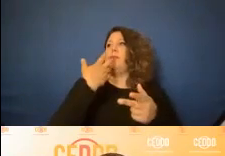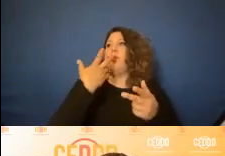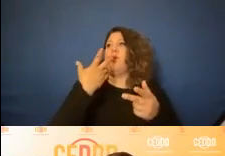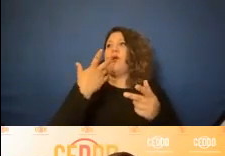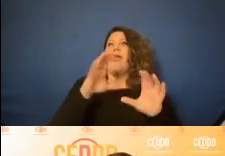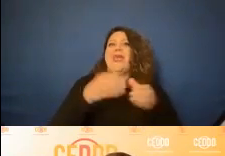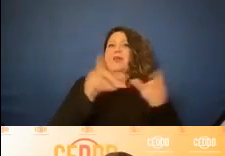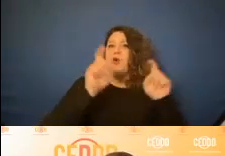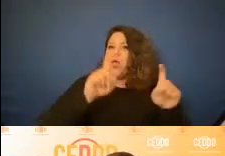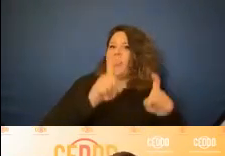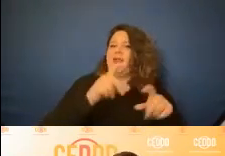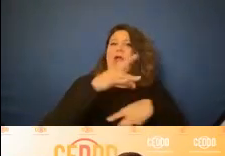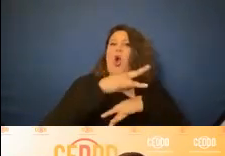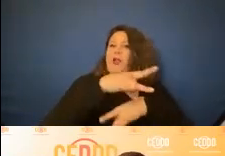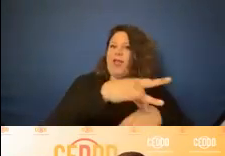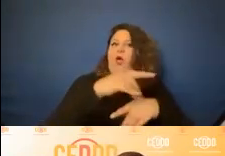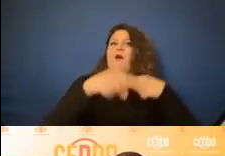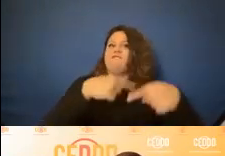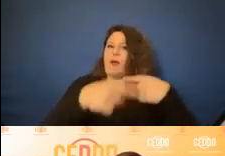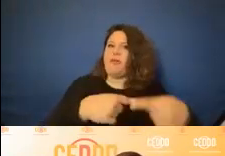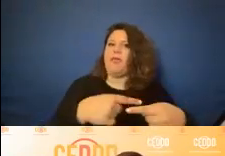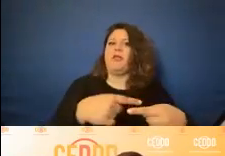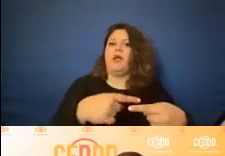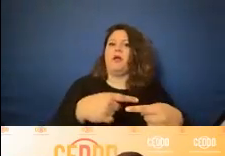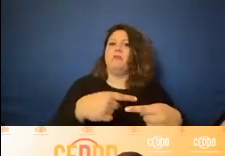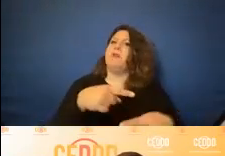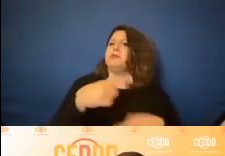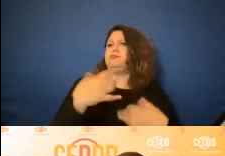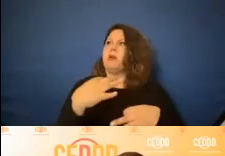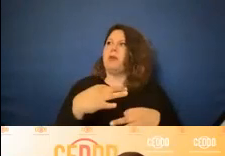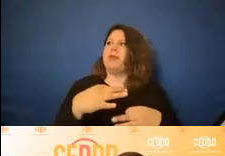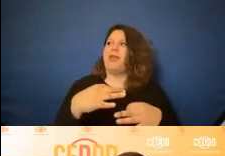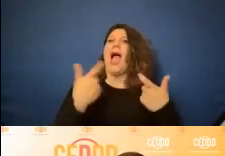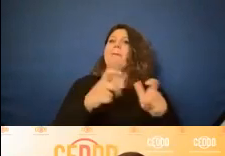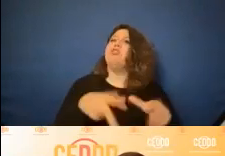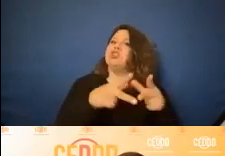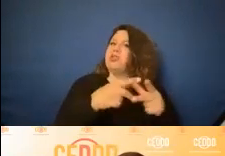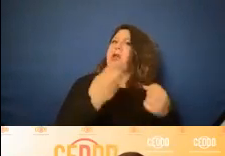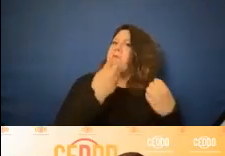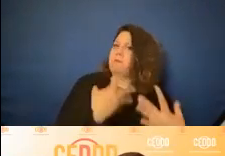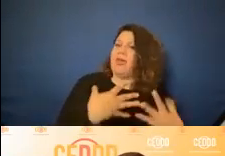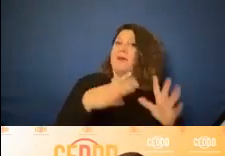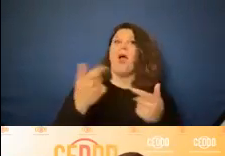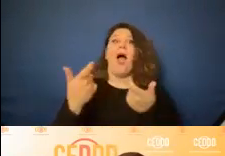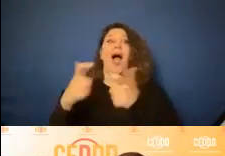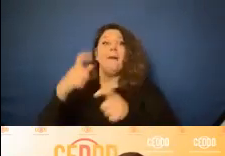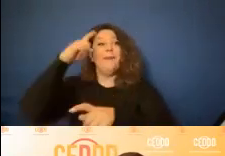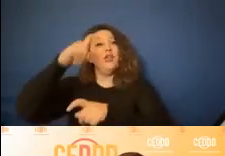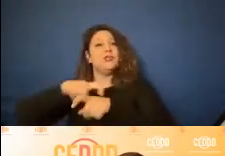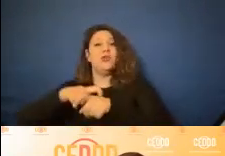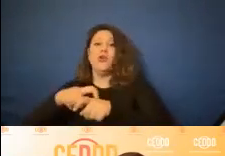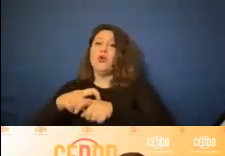docente, las familias, el centro, lo manejan en general bastante bien. Pero que el factor psicológico, lo siento, pero